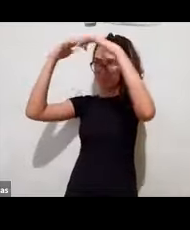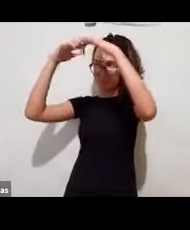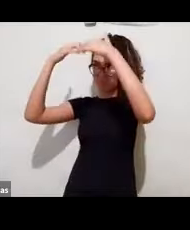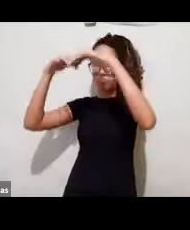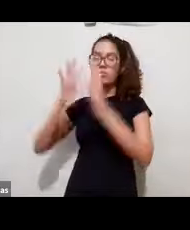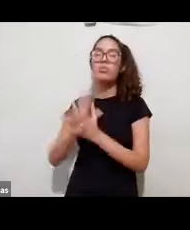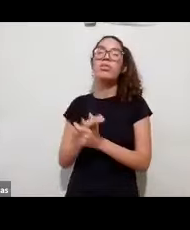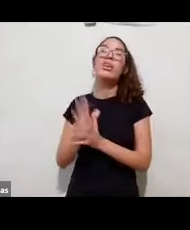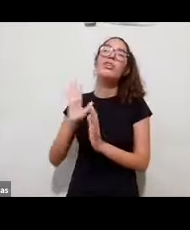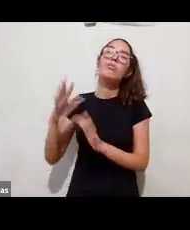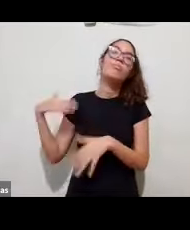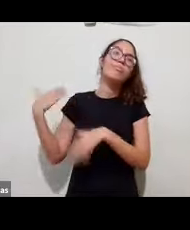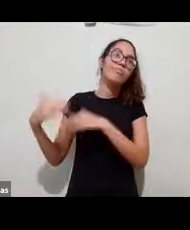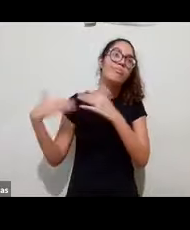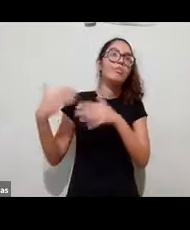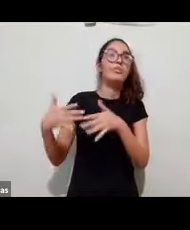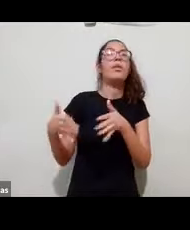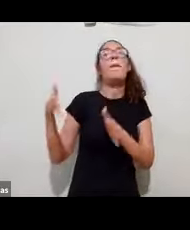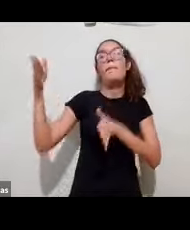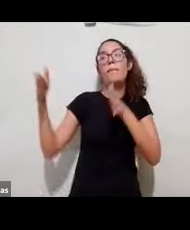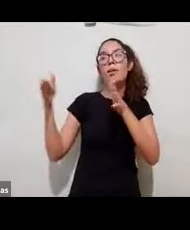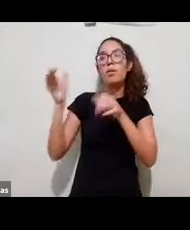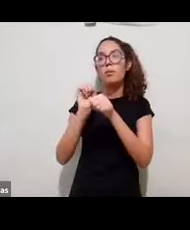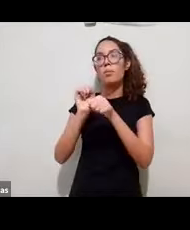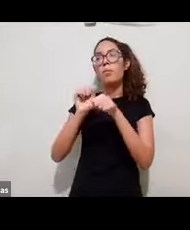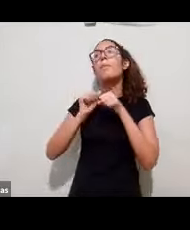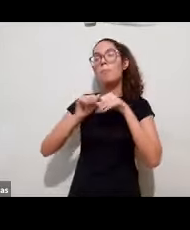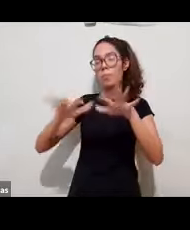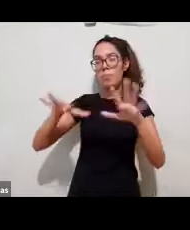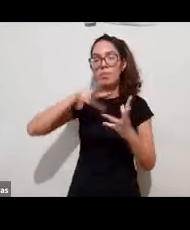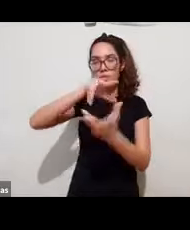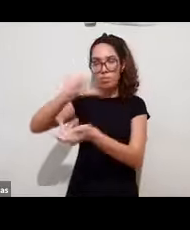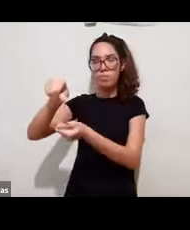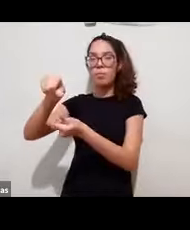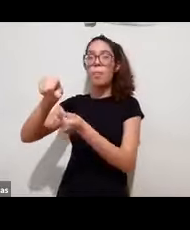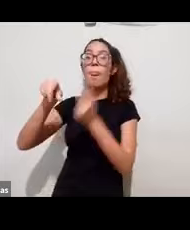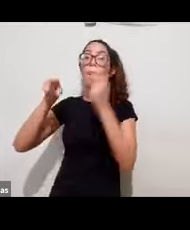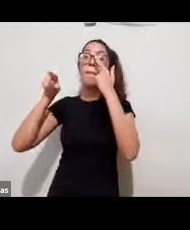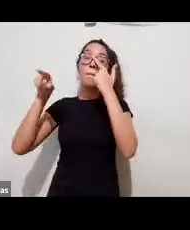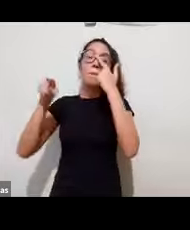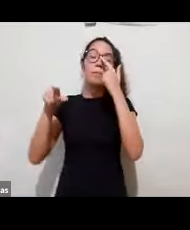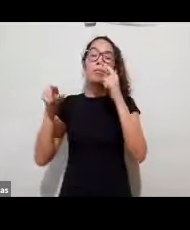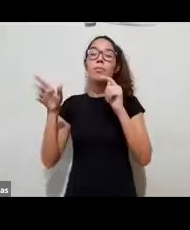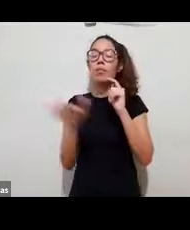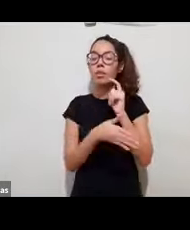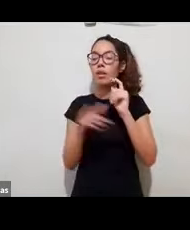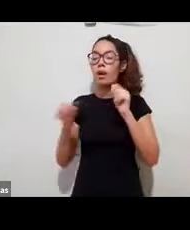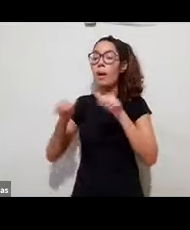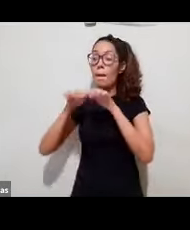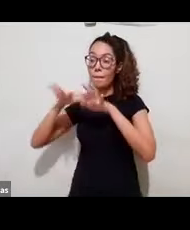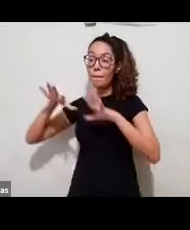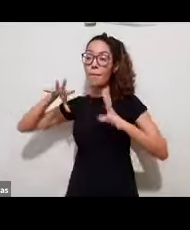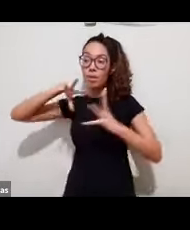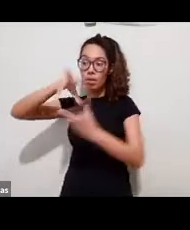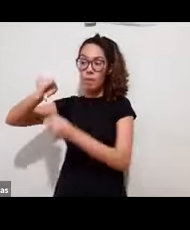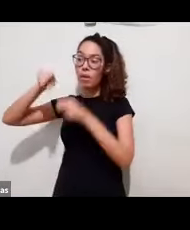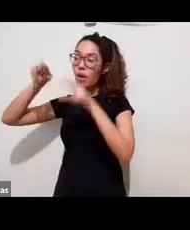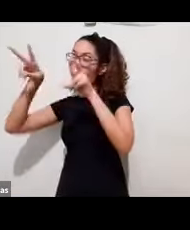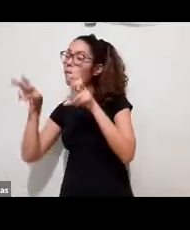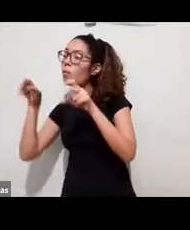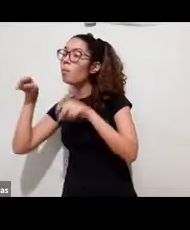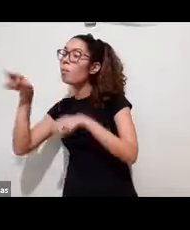de toda esta pandemia, né? A pandemia, no contexto da saúde mental, tem sido